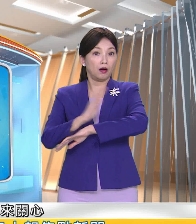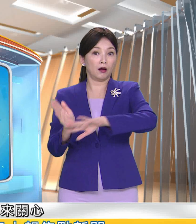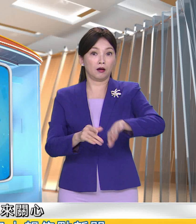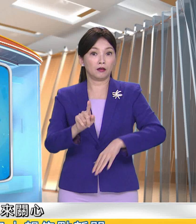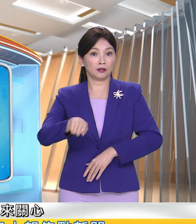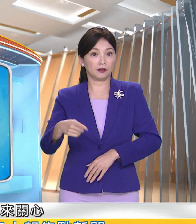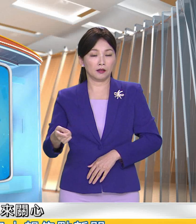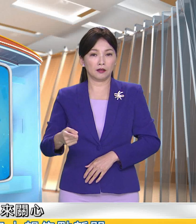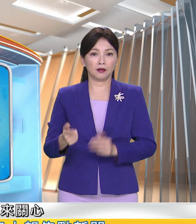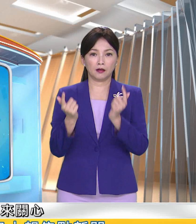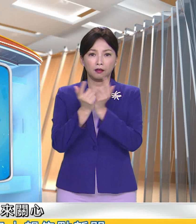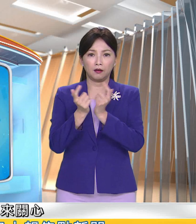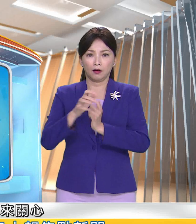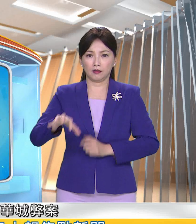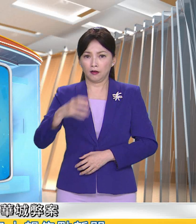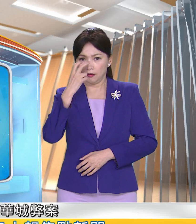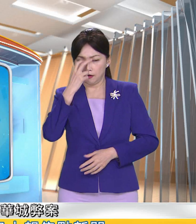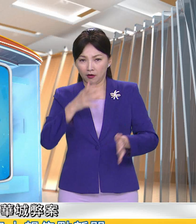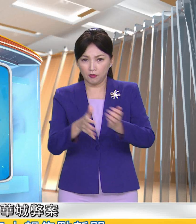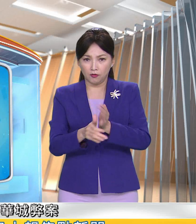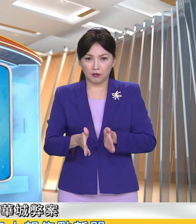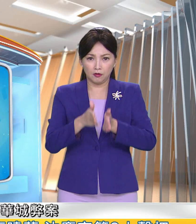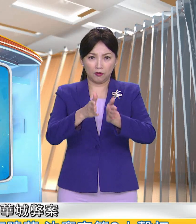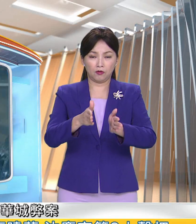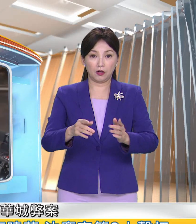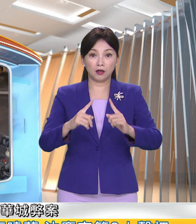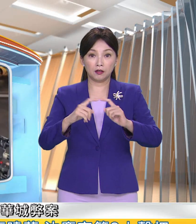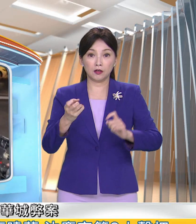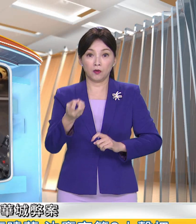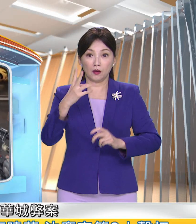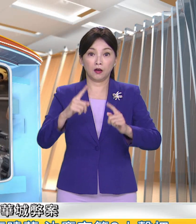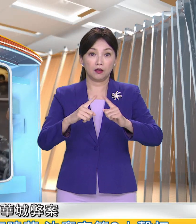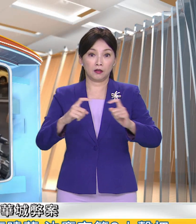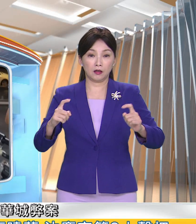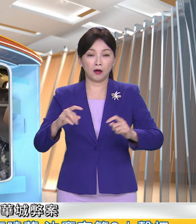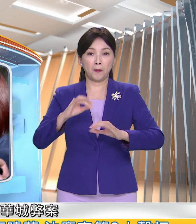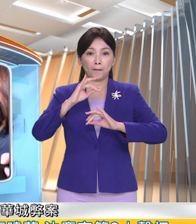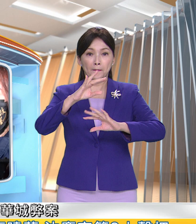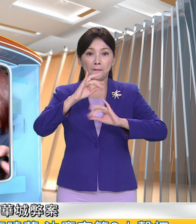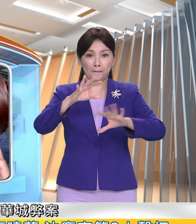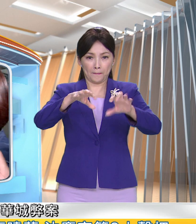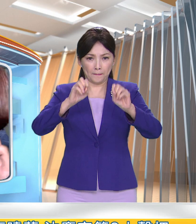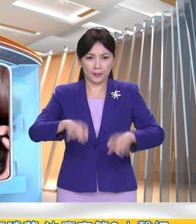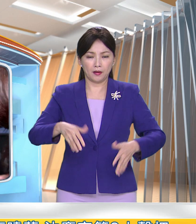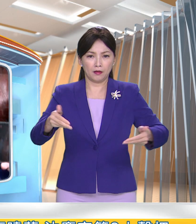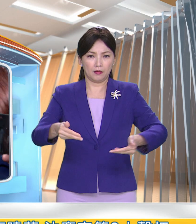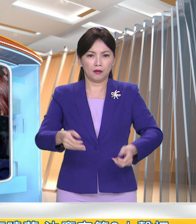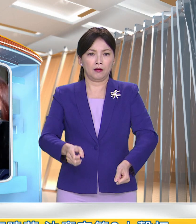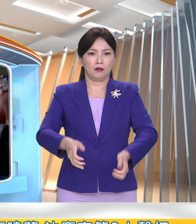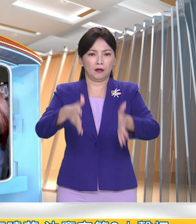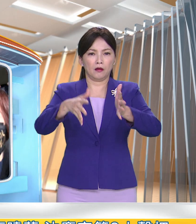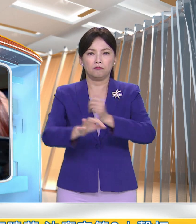上文报纸重点继续来关心。台北地检署侦办金华城弊案，昨天展开大动作的搜